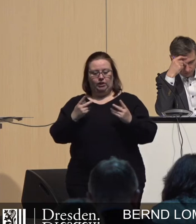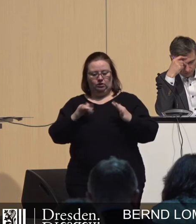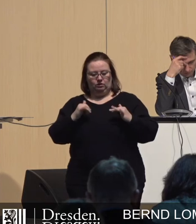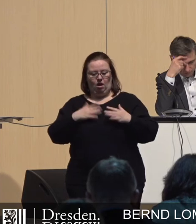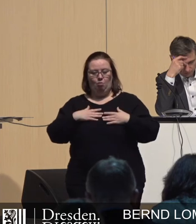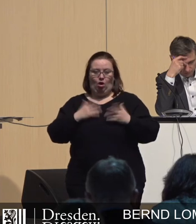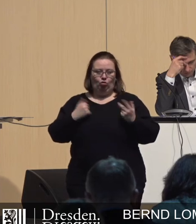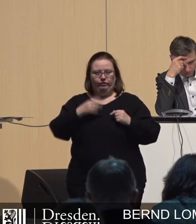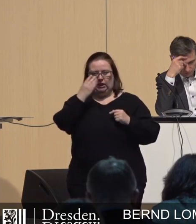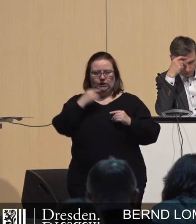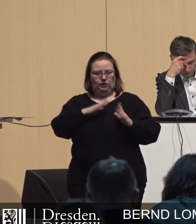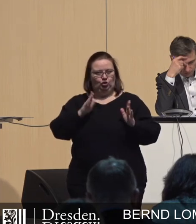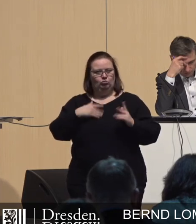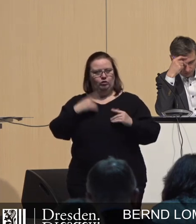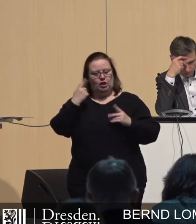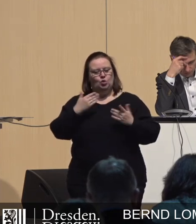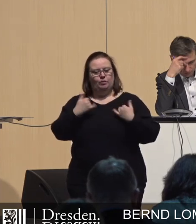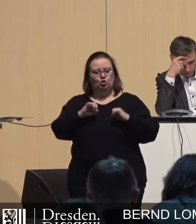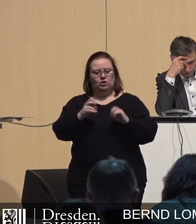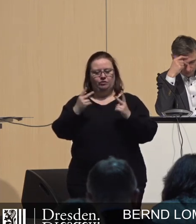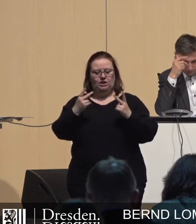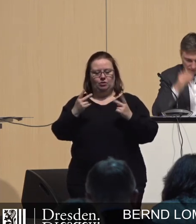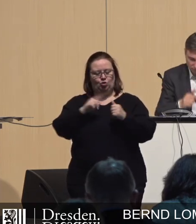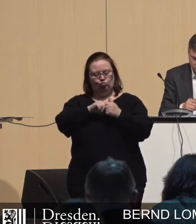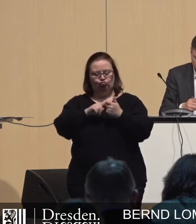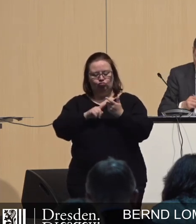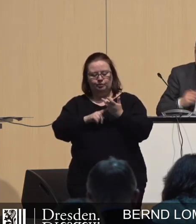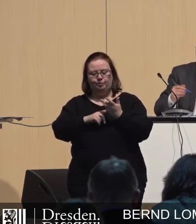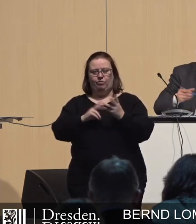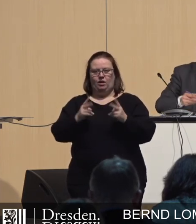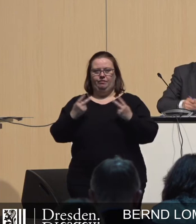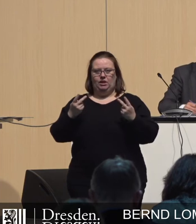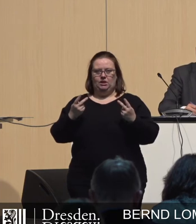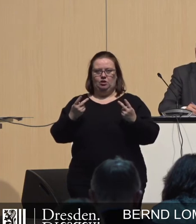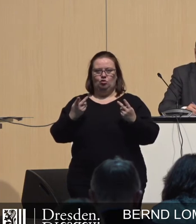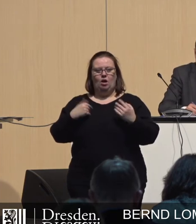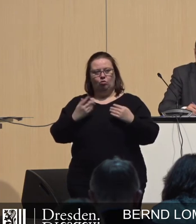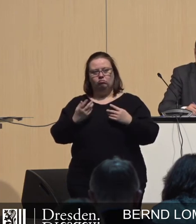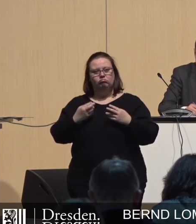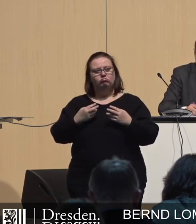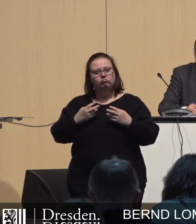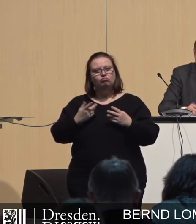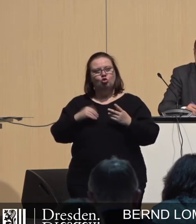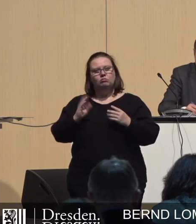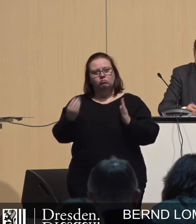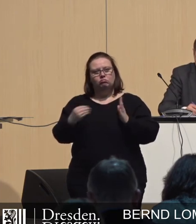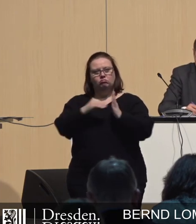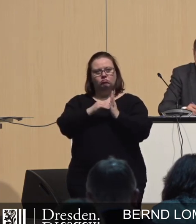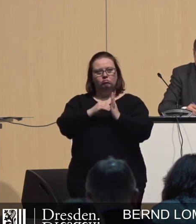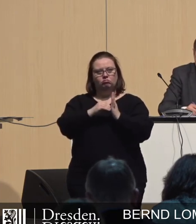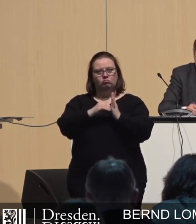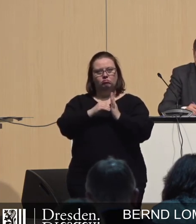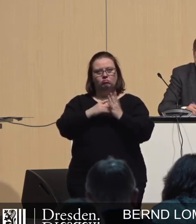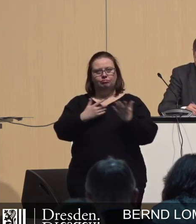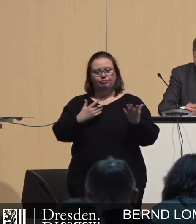möchte das auch nicht verhehlen für mich, spielt bei den ganzen Sachen eine Rolle und wird mit berücksichtigt. Dann, auch